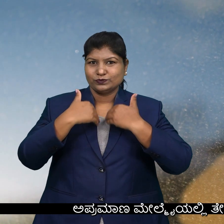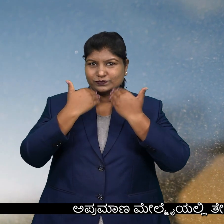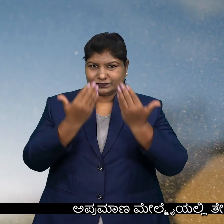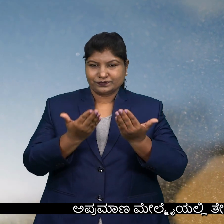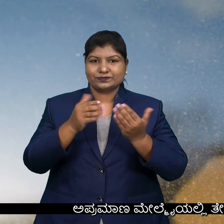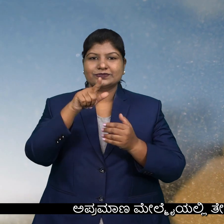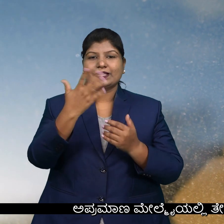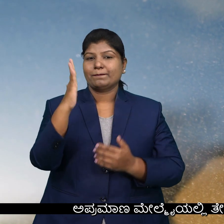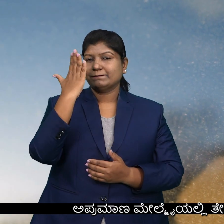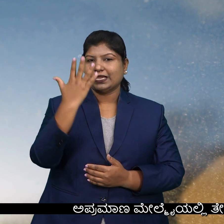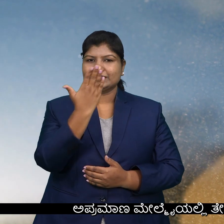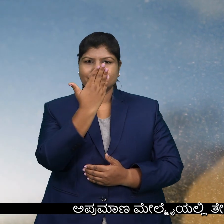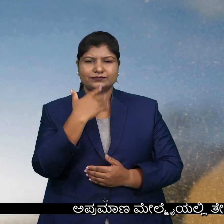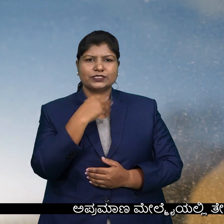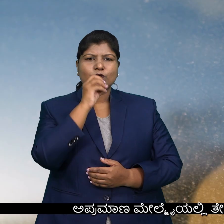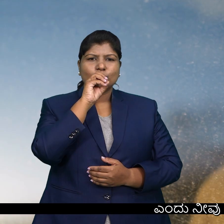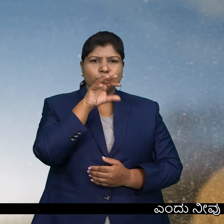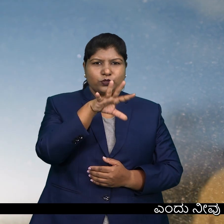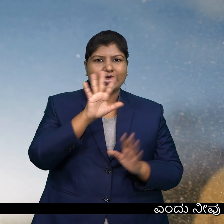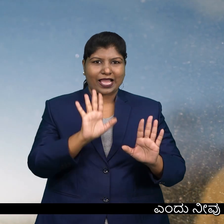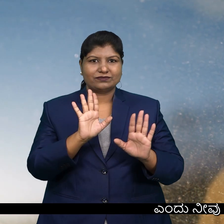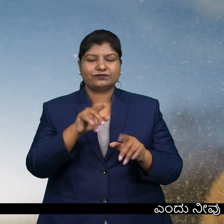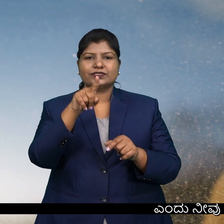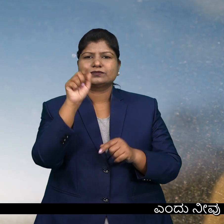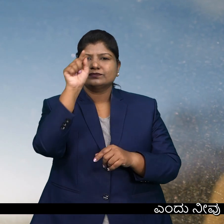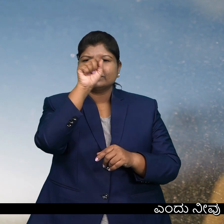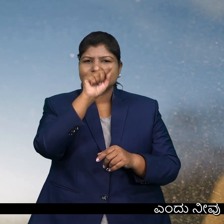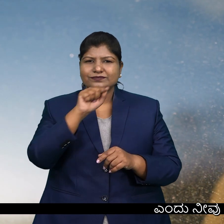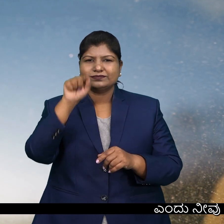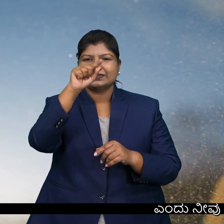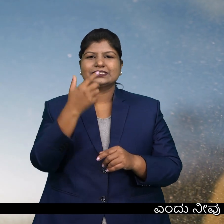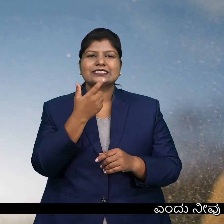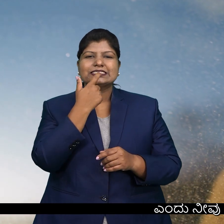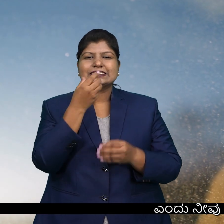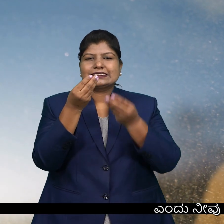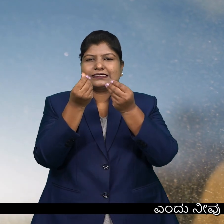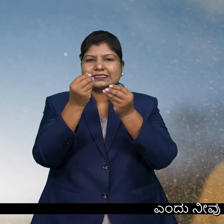ಮೇಲ್ಮೆಯಲ್ಲಿ ತೇವಾಂಶದ ಚಿತ್ರವು ಕಾಣಿಸಿಕೊಳ್ಳುತ್ತದೆ ಎಂದು ನೀವು ಗಮನಿಸಬಹುದು.